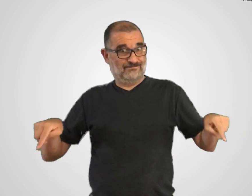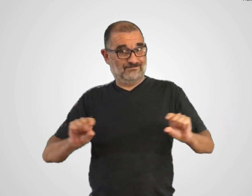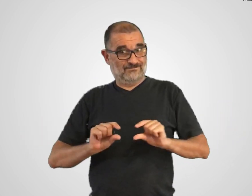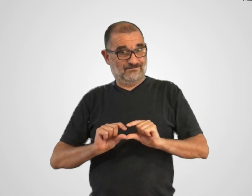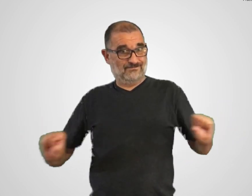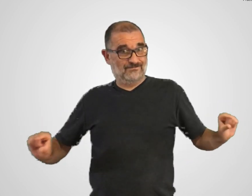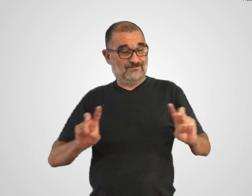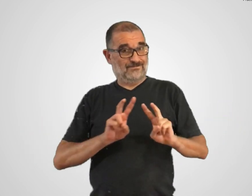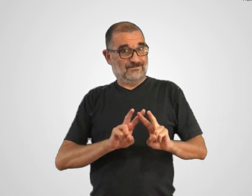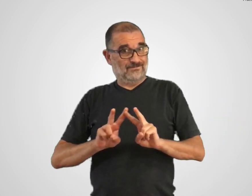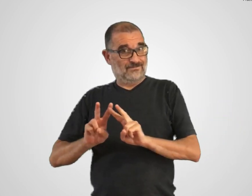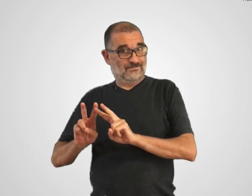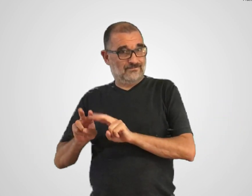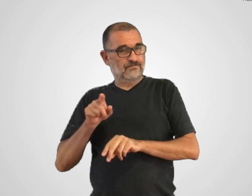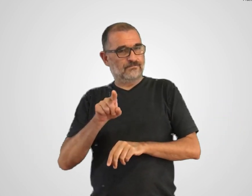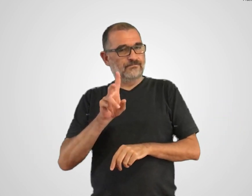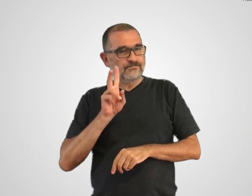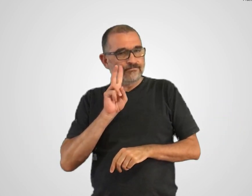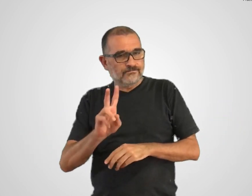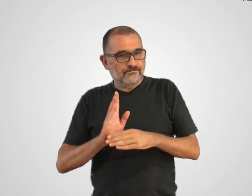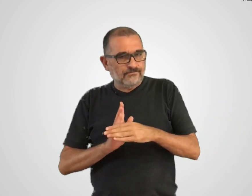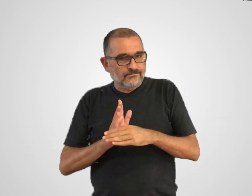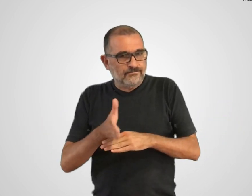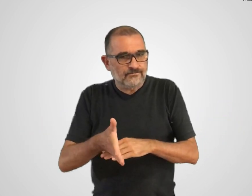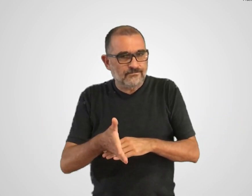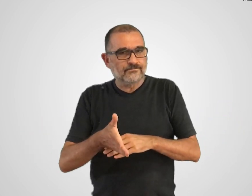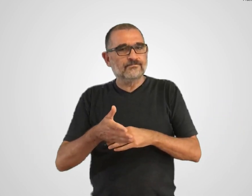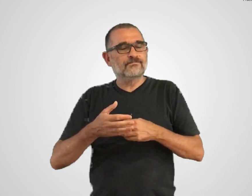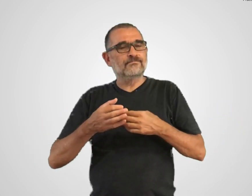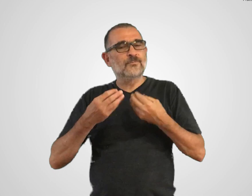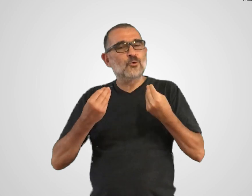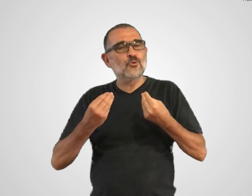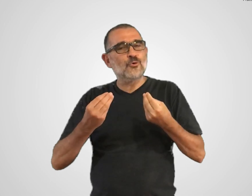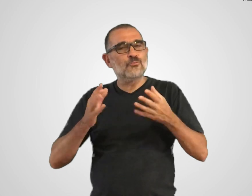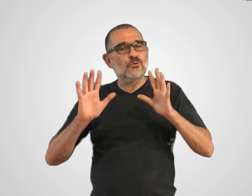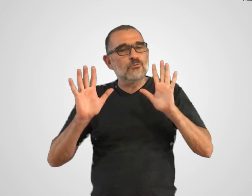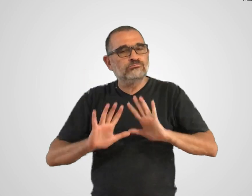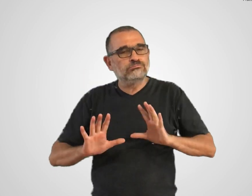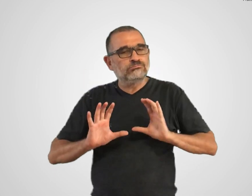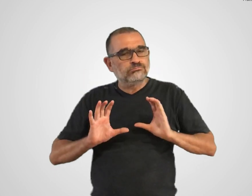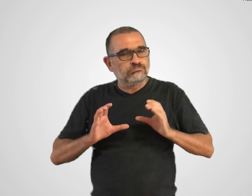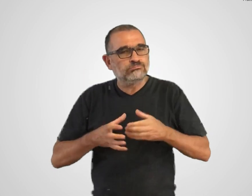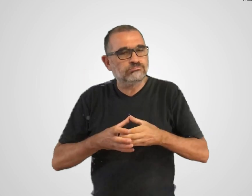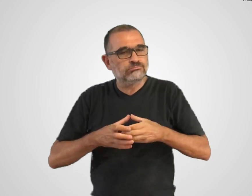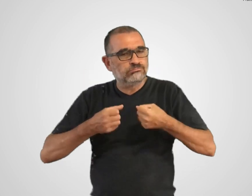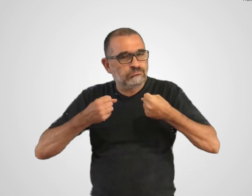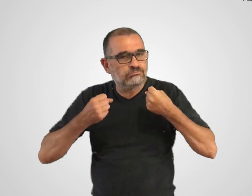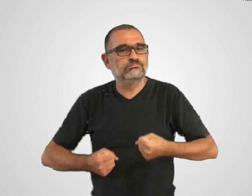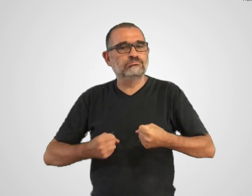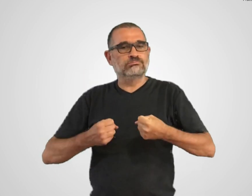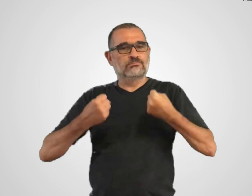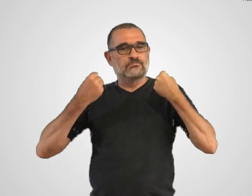En el siguiente enlace mostramos la conformación de las prácticas en la provincia de Entre